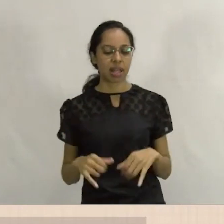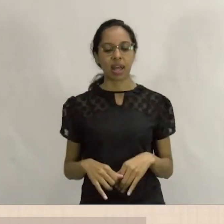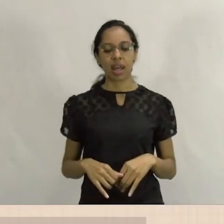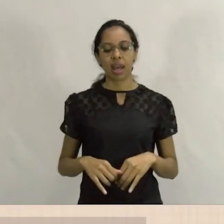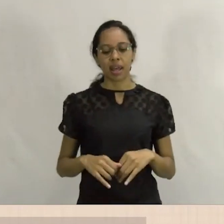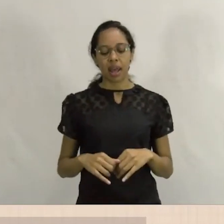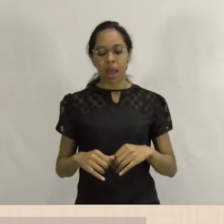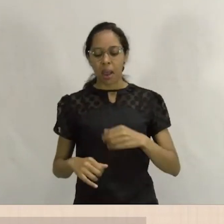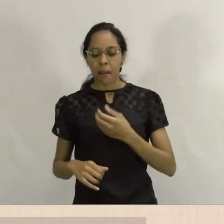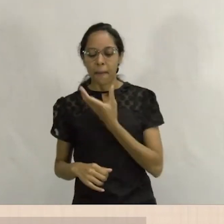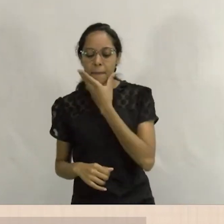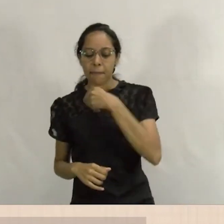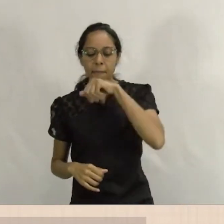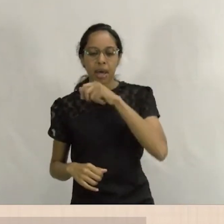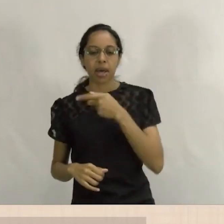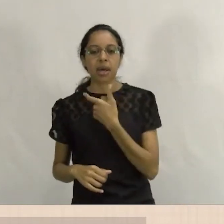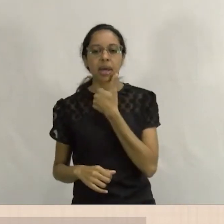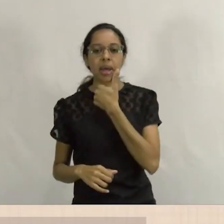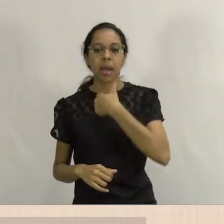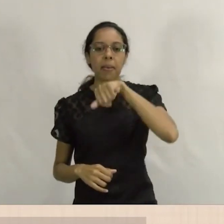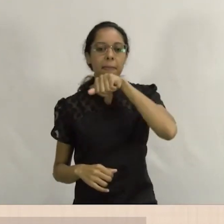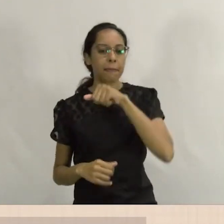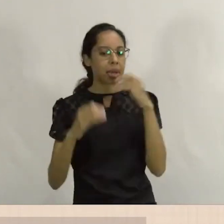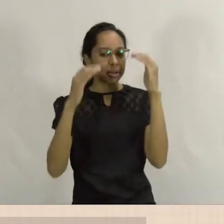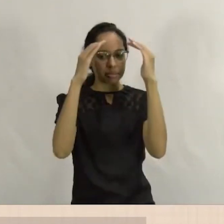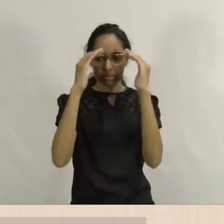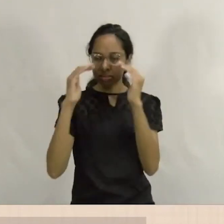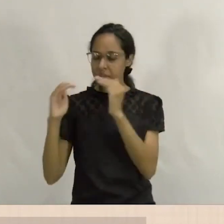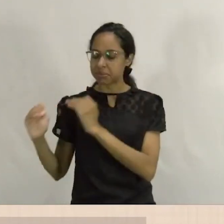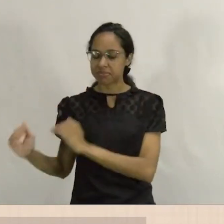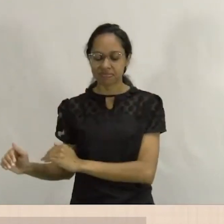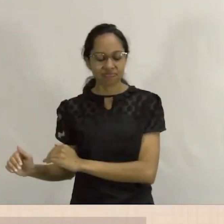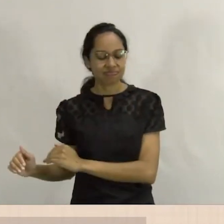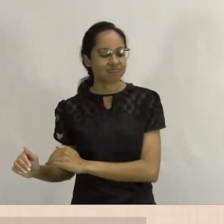desobedientes aos pais, não obedecem